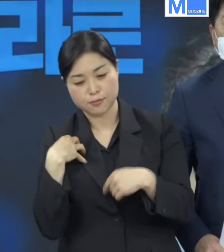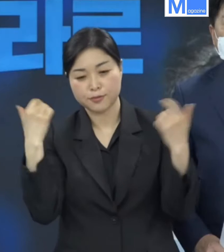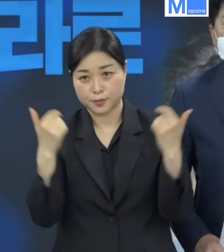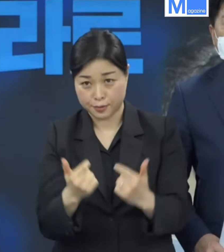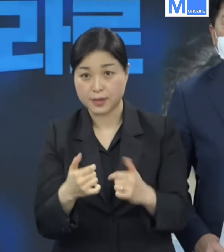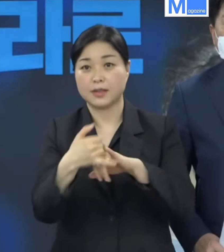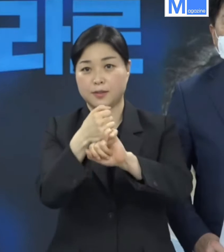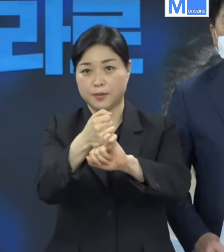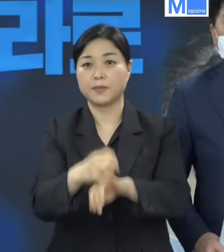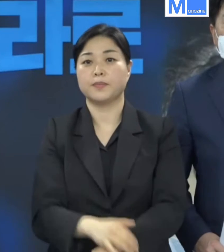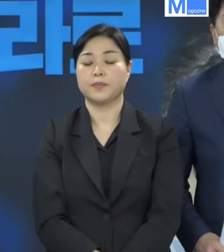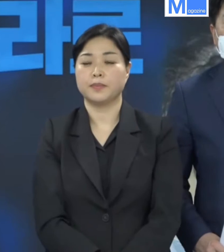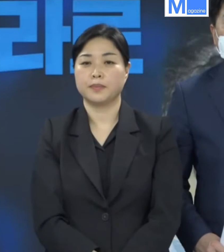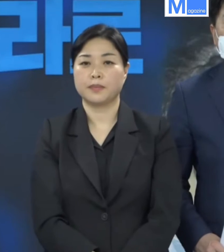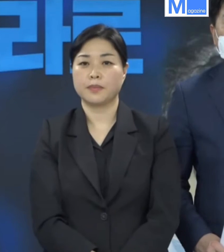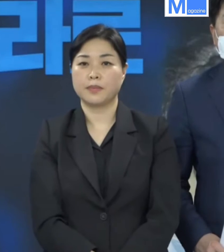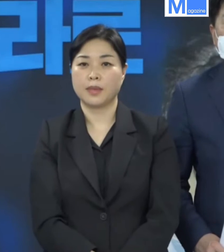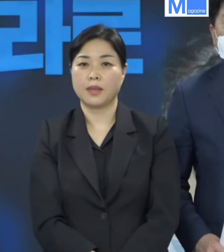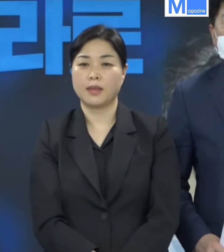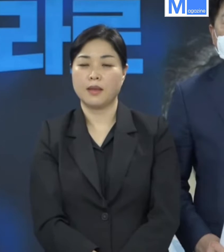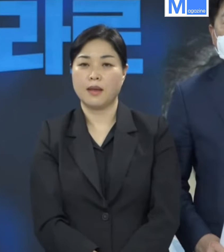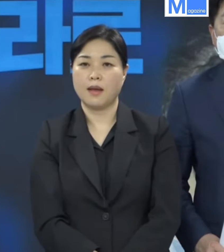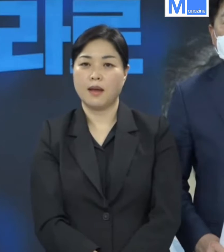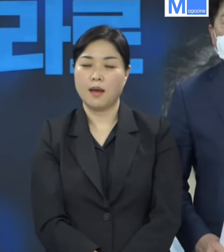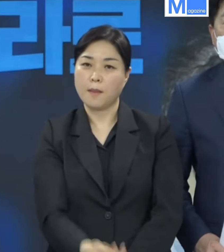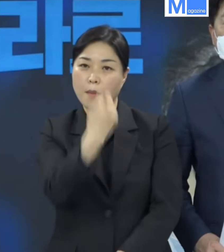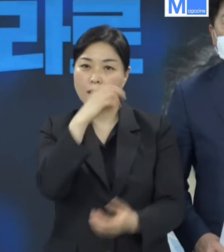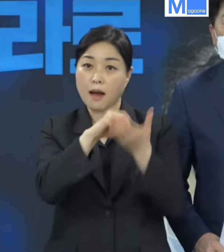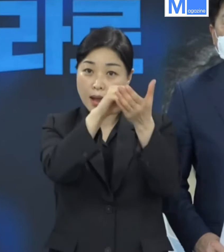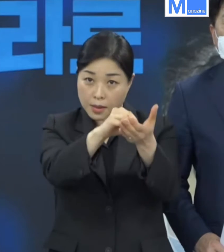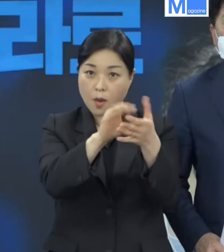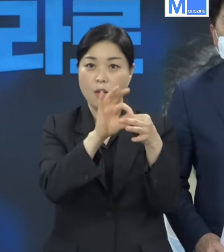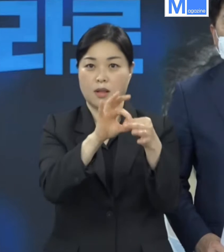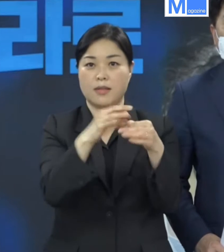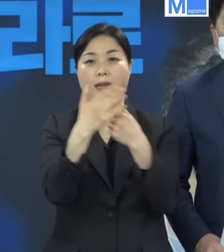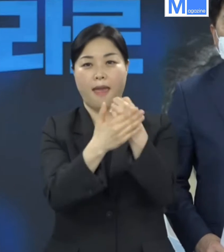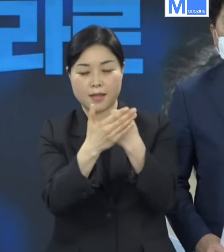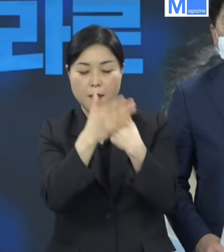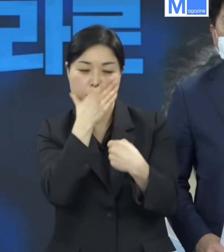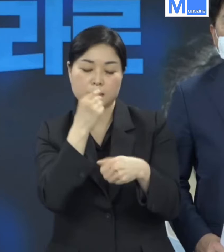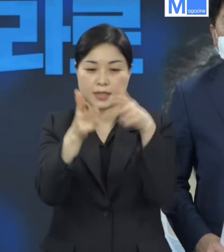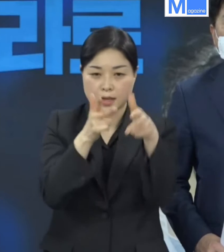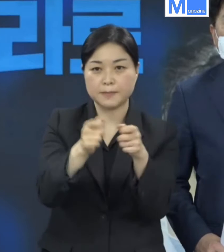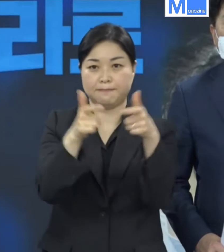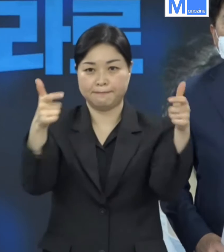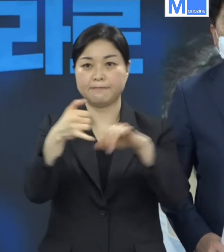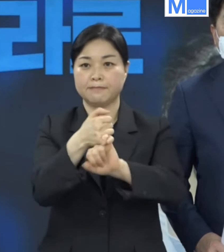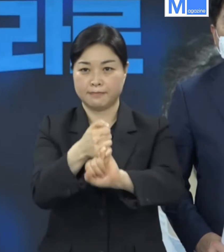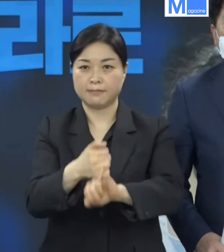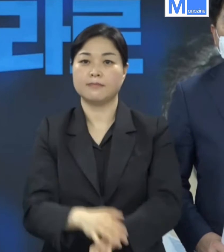조치도 하겠습니다. 공제 가입에 따른 혜택과 복지 사업을 대폭 확대하겠습니다.